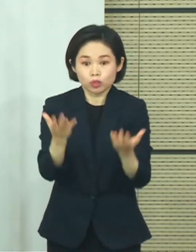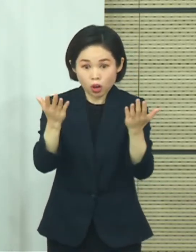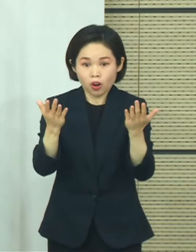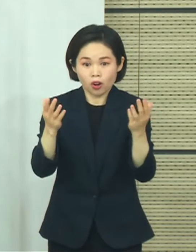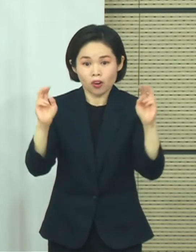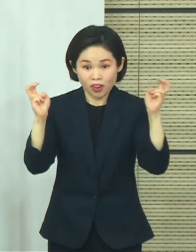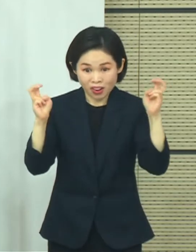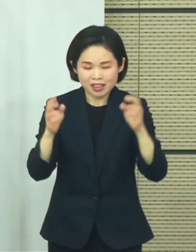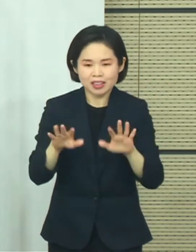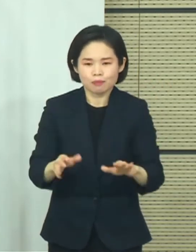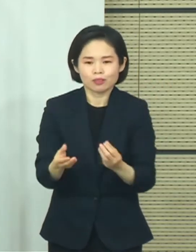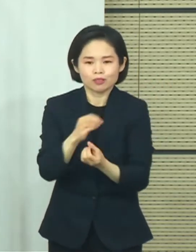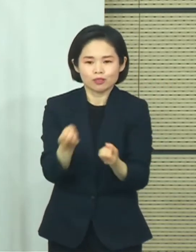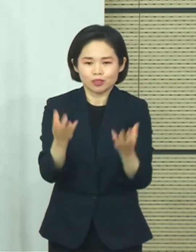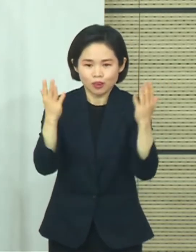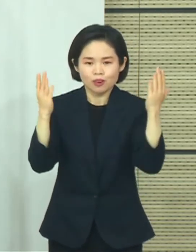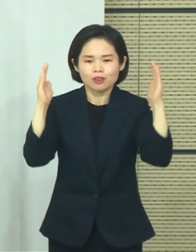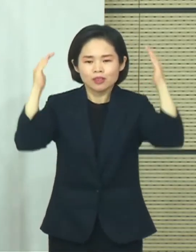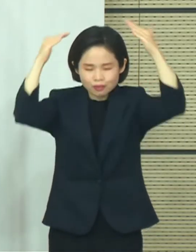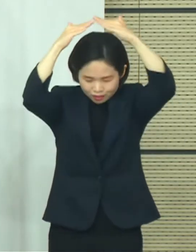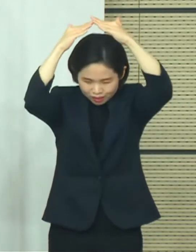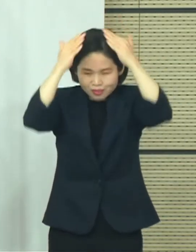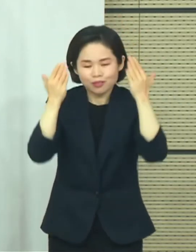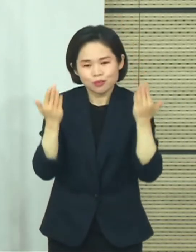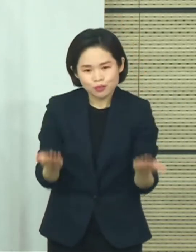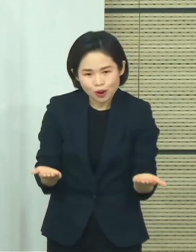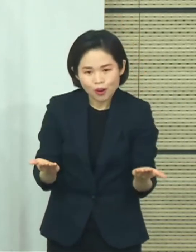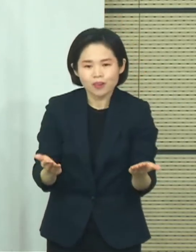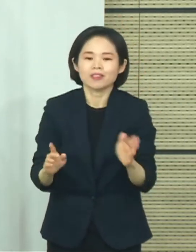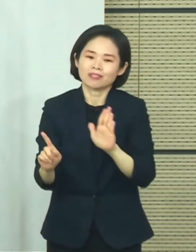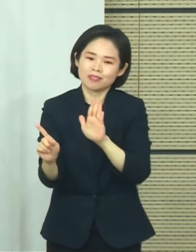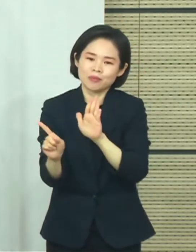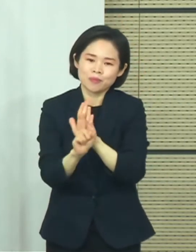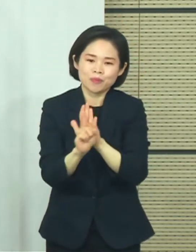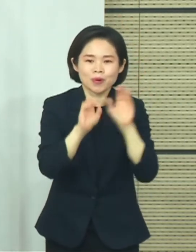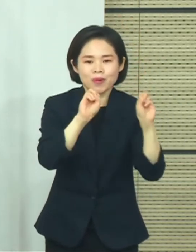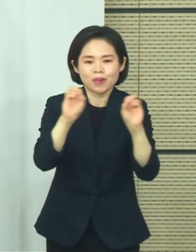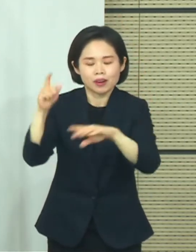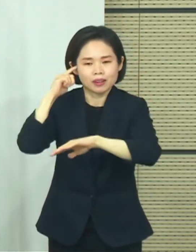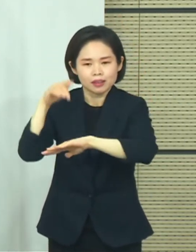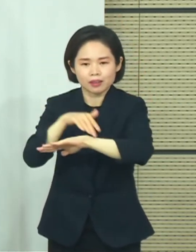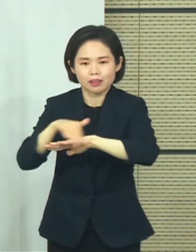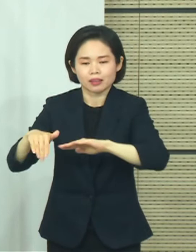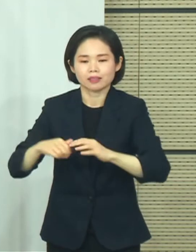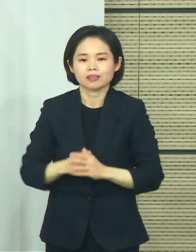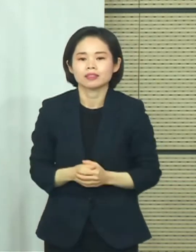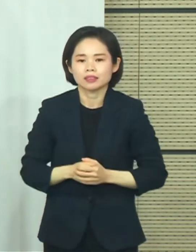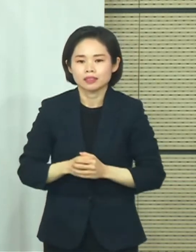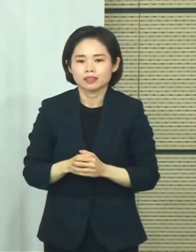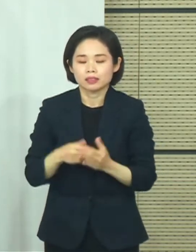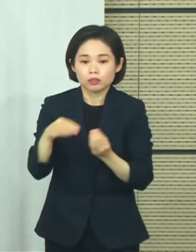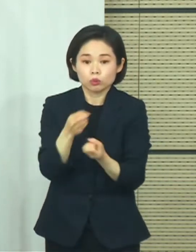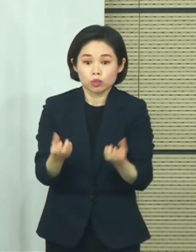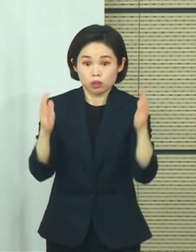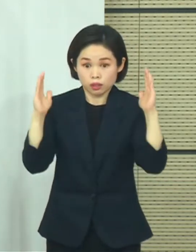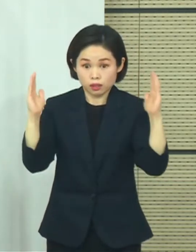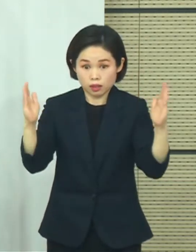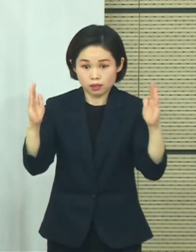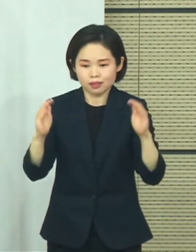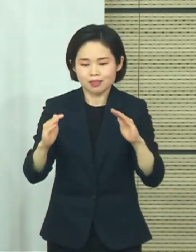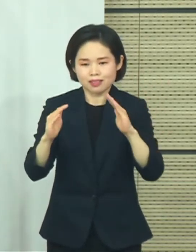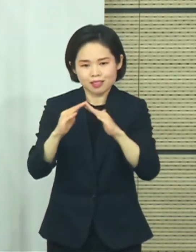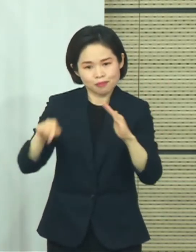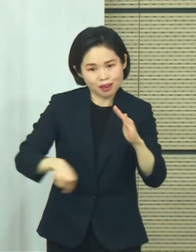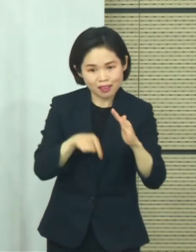대국민 메세지를 지속 홍보 할 것입니다 아울러 연 휴 기간 집에서 문화와